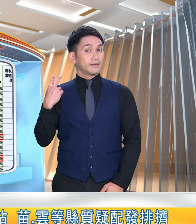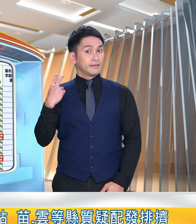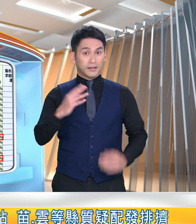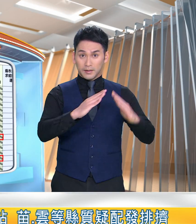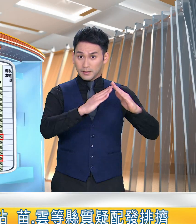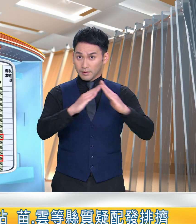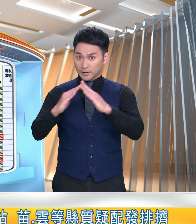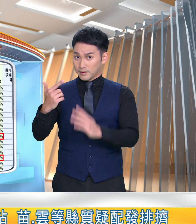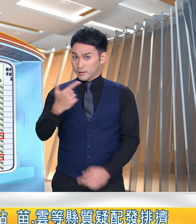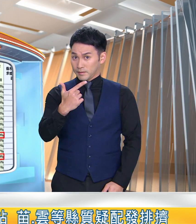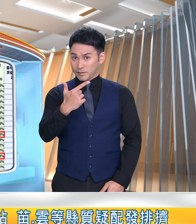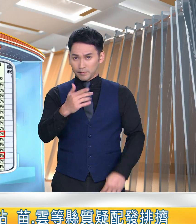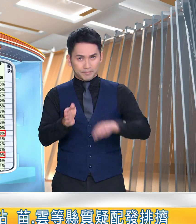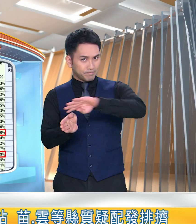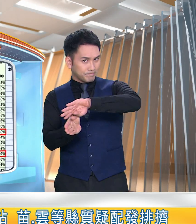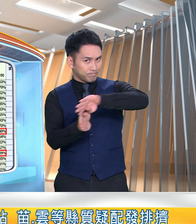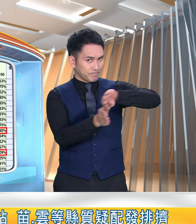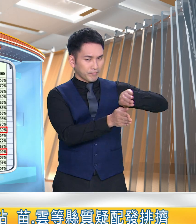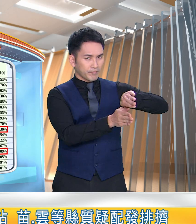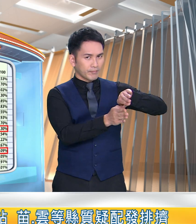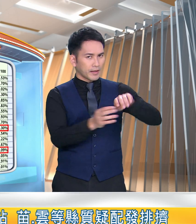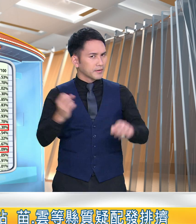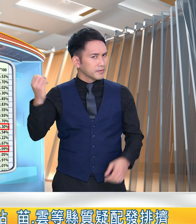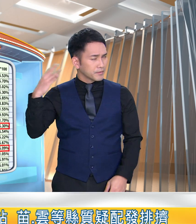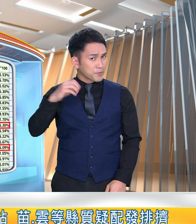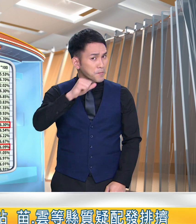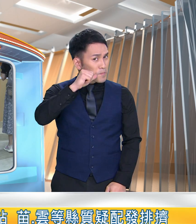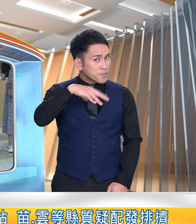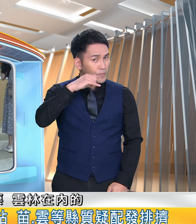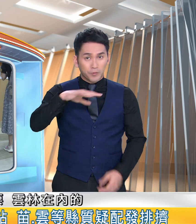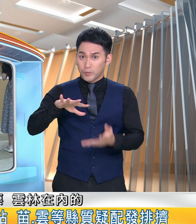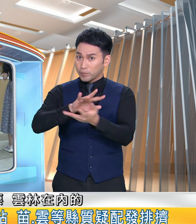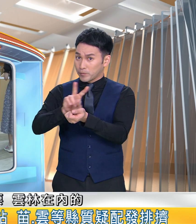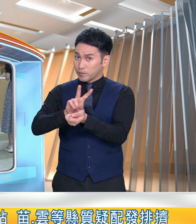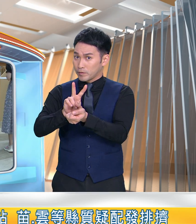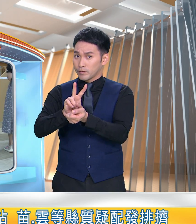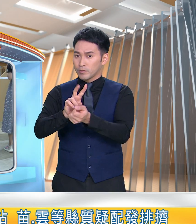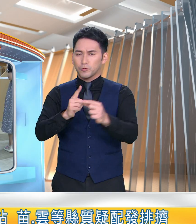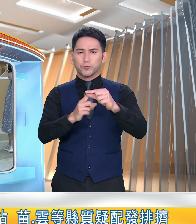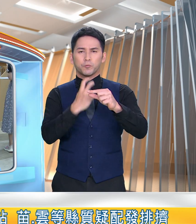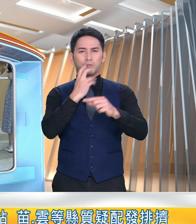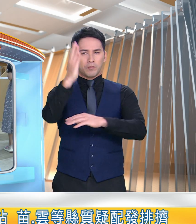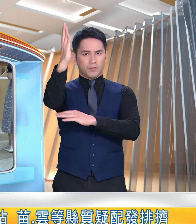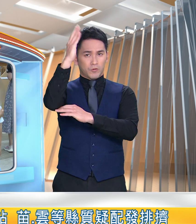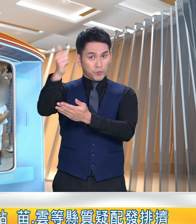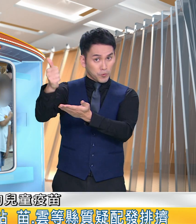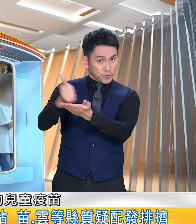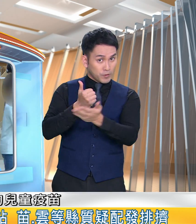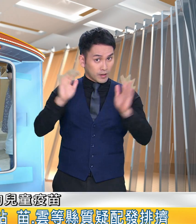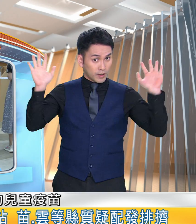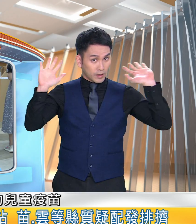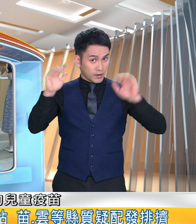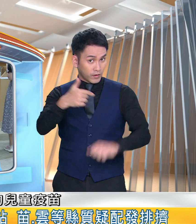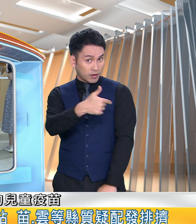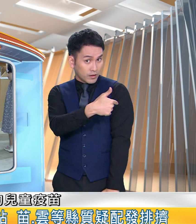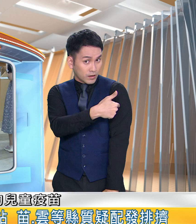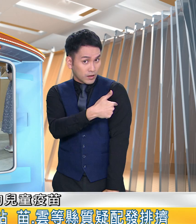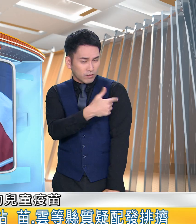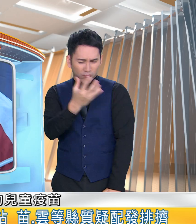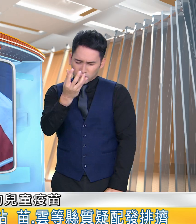不过前天，包括苗栗、云林在内的非六都县市，却是传出中央配发的儿童